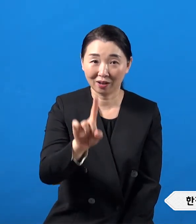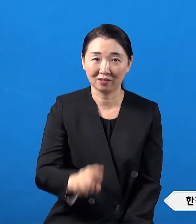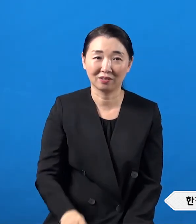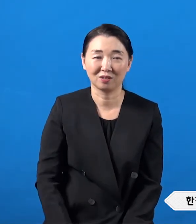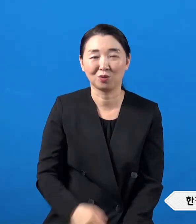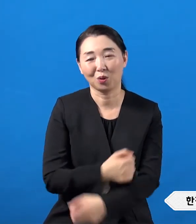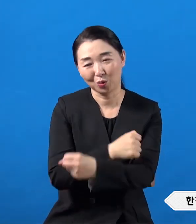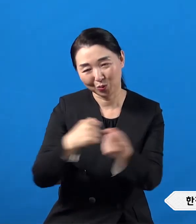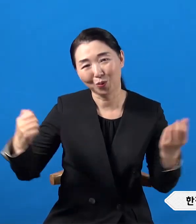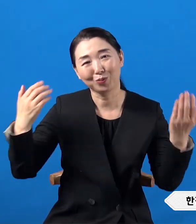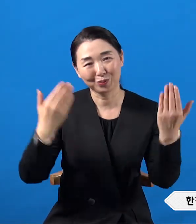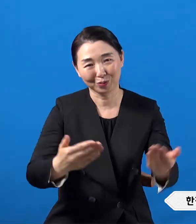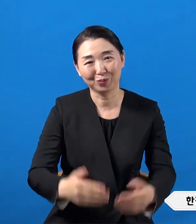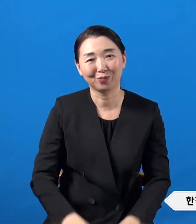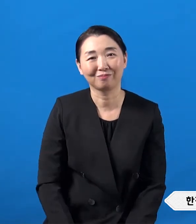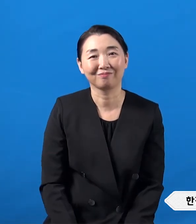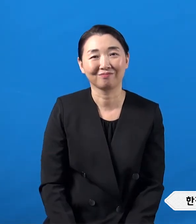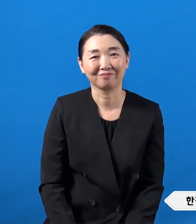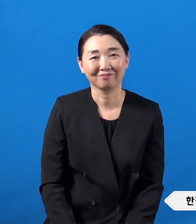가지는 용서하는 것입니다.